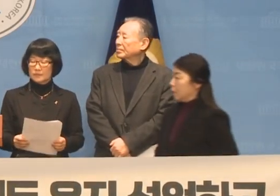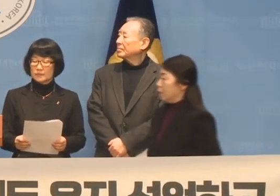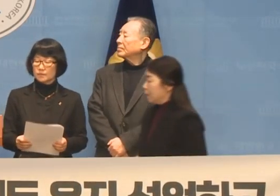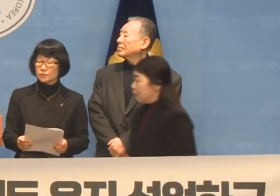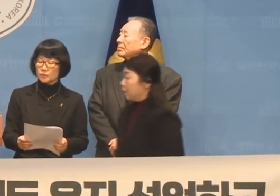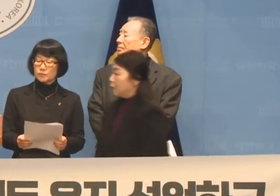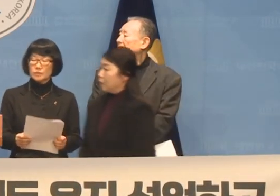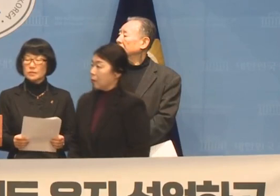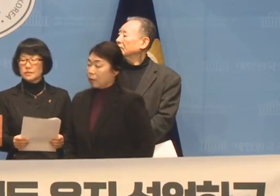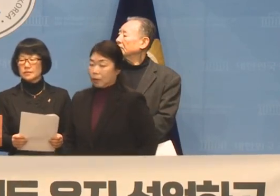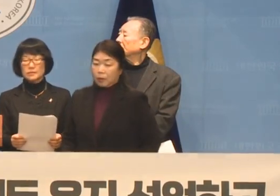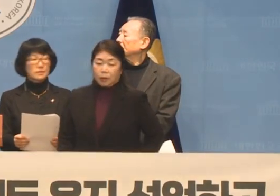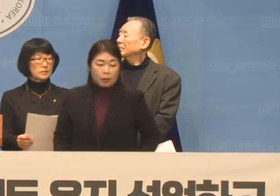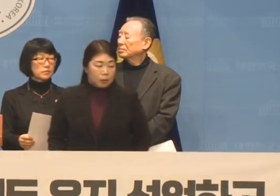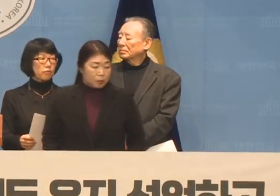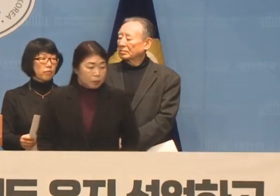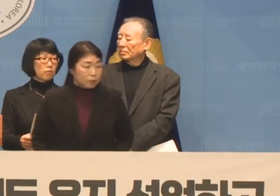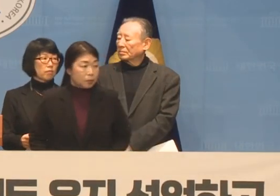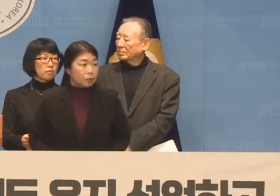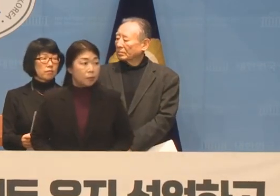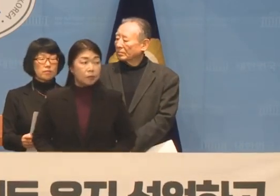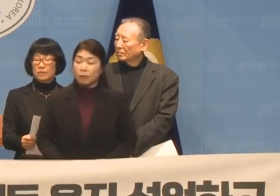전략적인 건데.